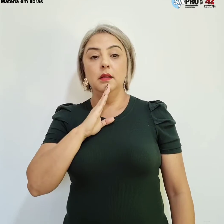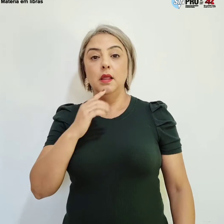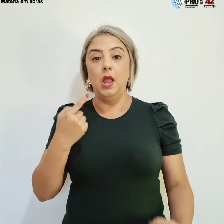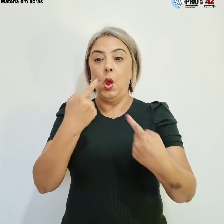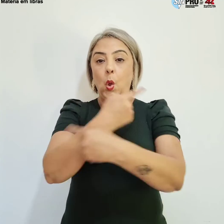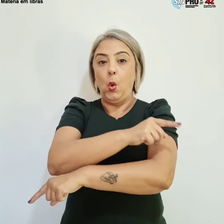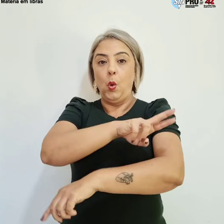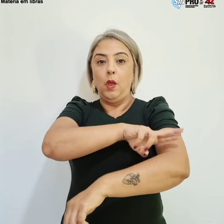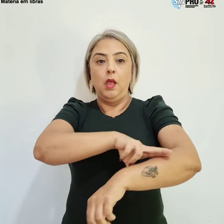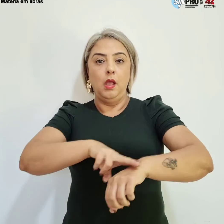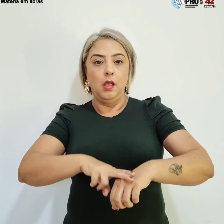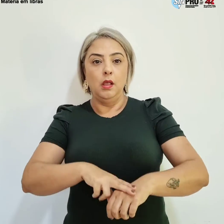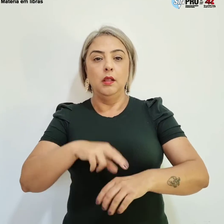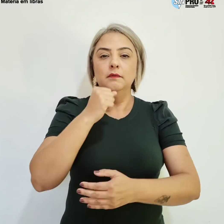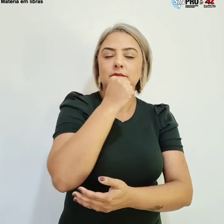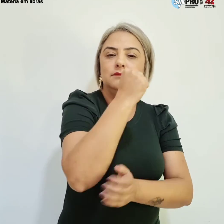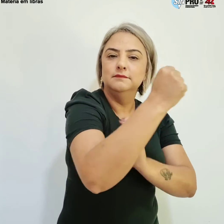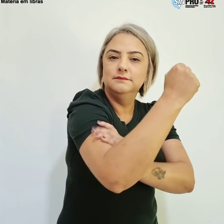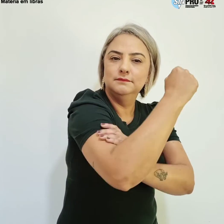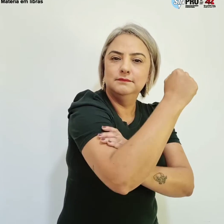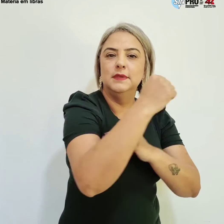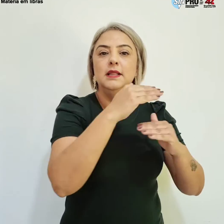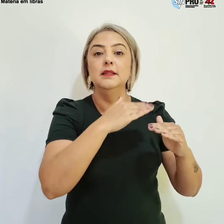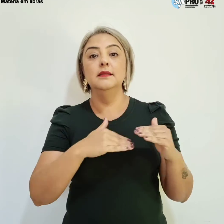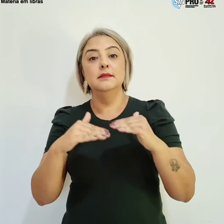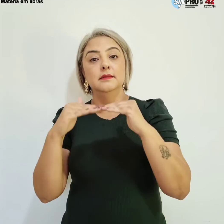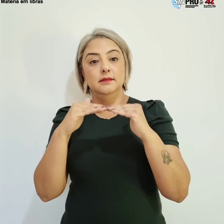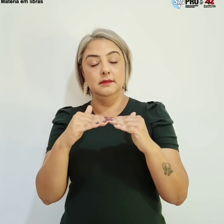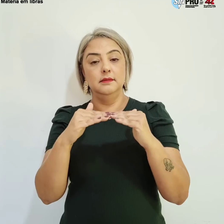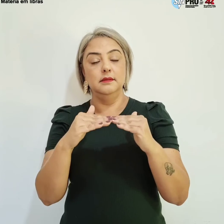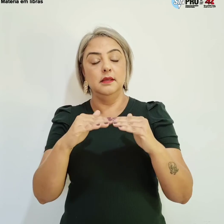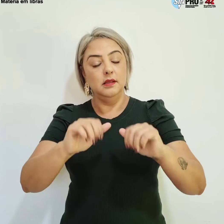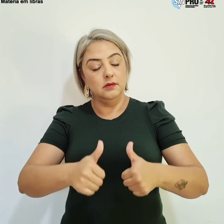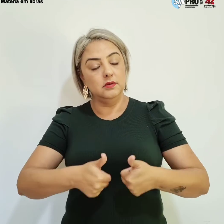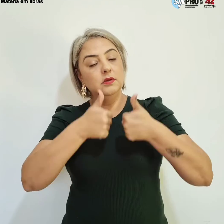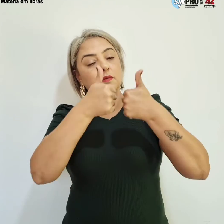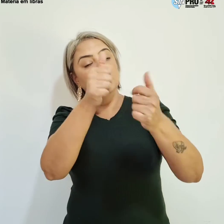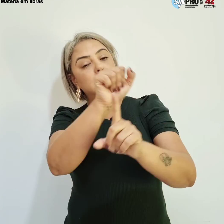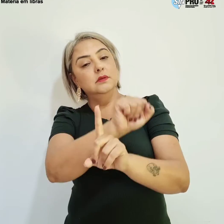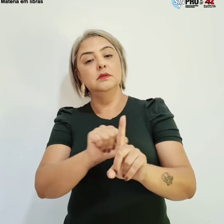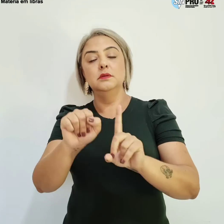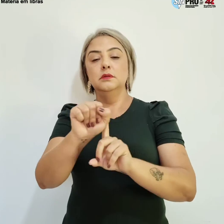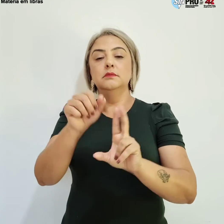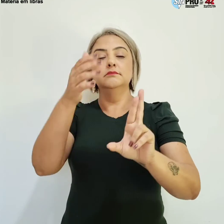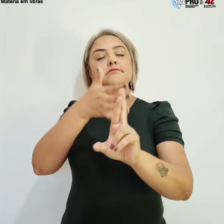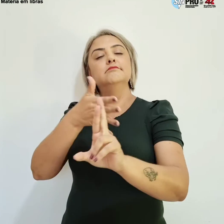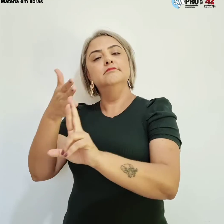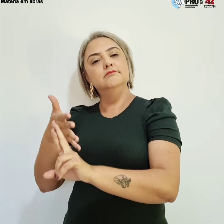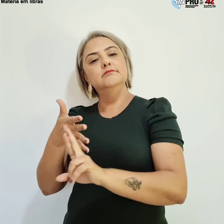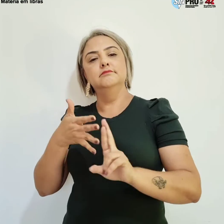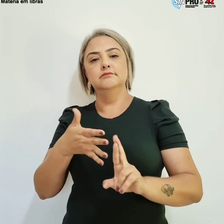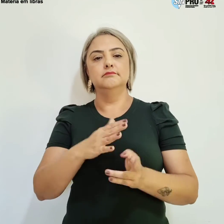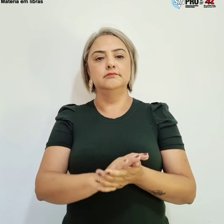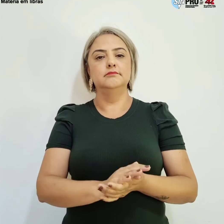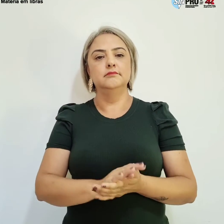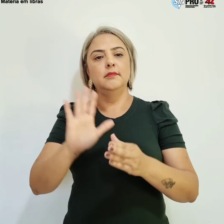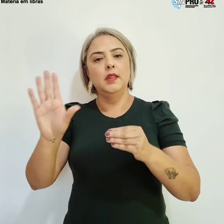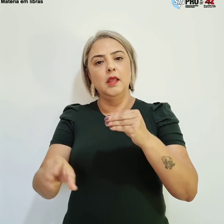antirracista, feminista, democrática e de qualidade socialmente referenciada, completa Vilmara Pereira